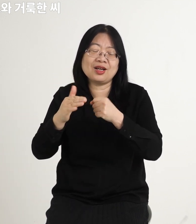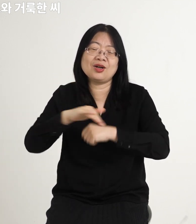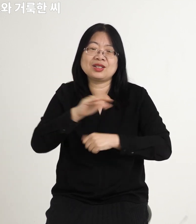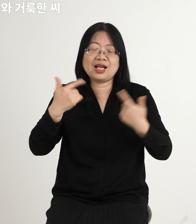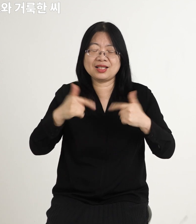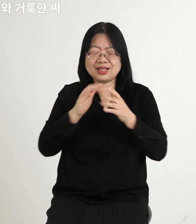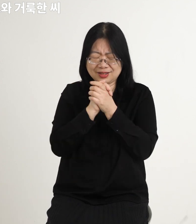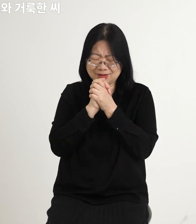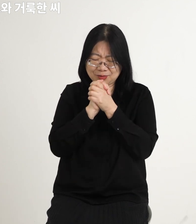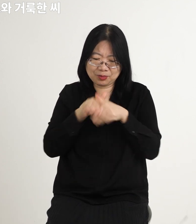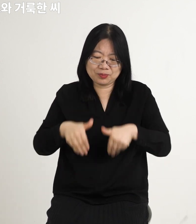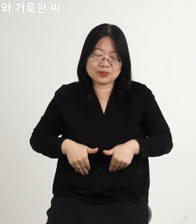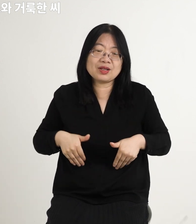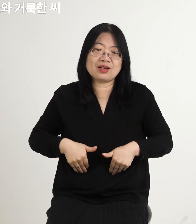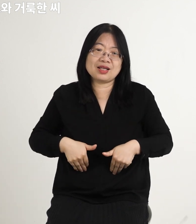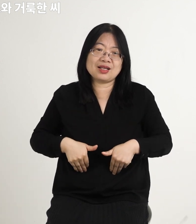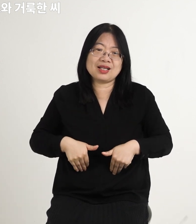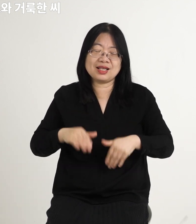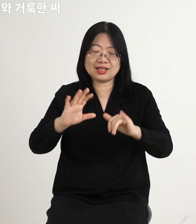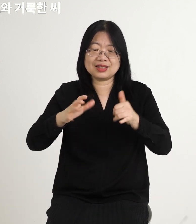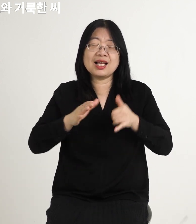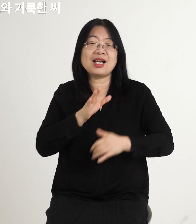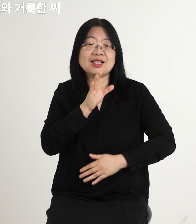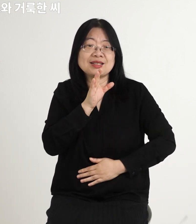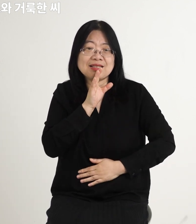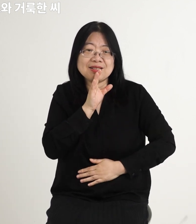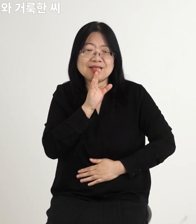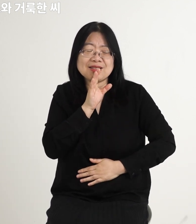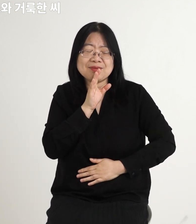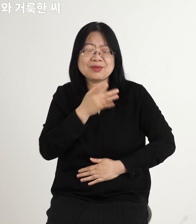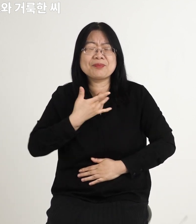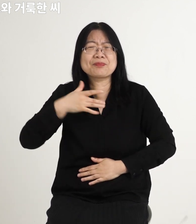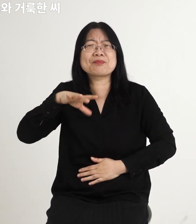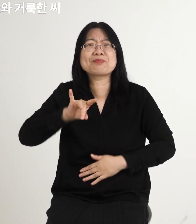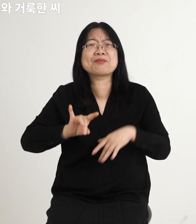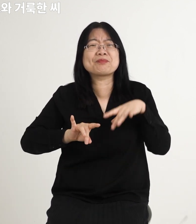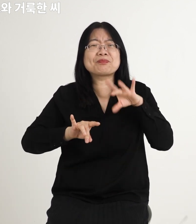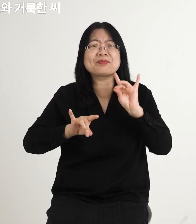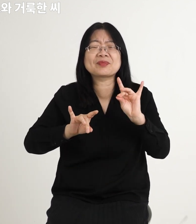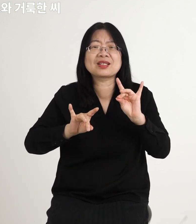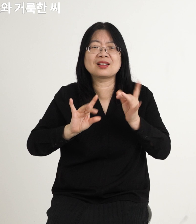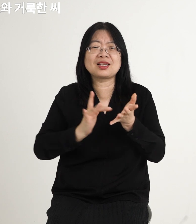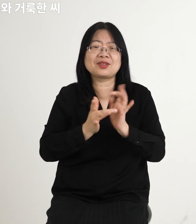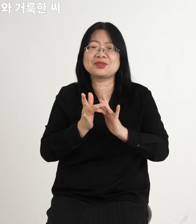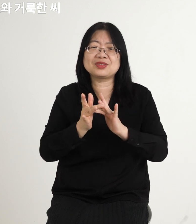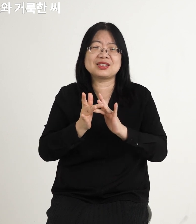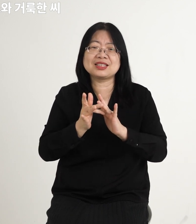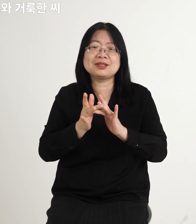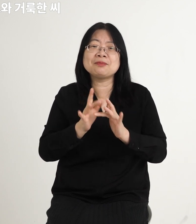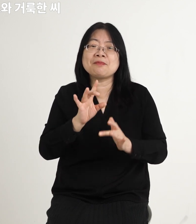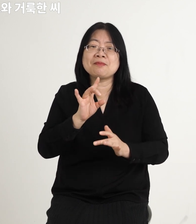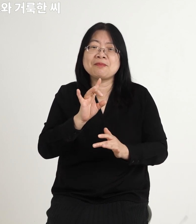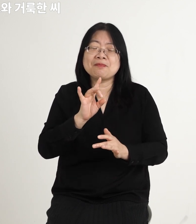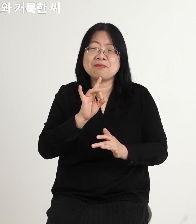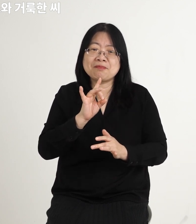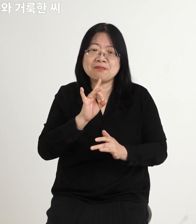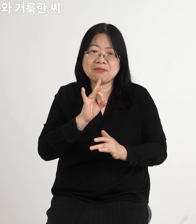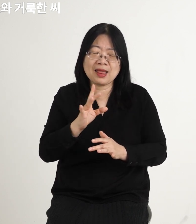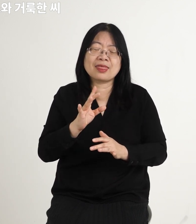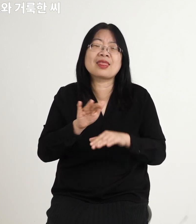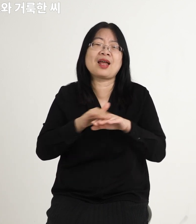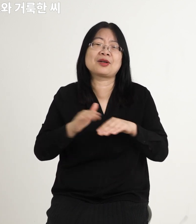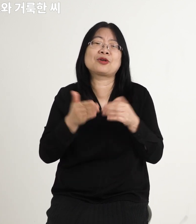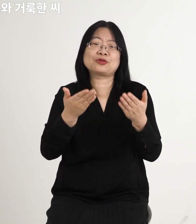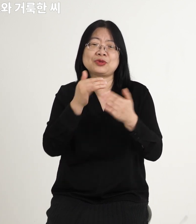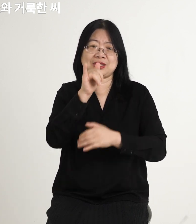기도해야 되고, 이 땅의 참된 허기와 갈증도 그리스도 외에는 채울 이유가 방법이